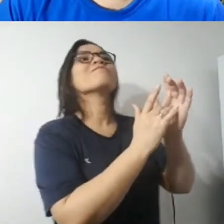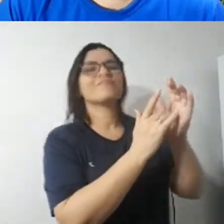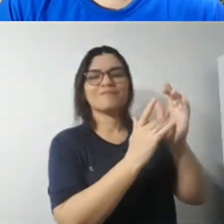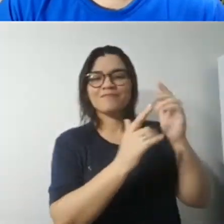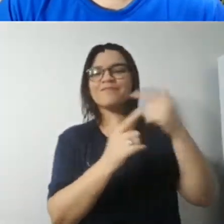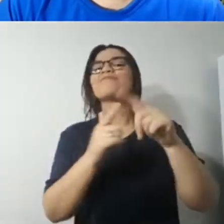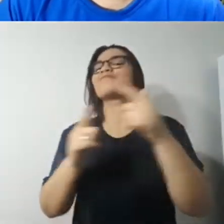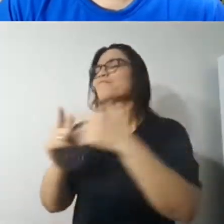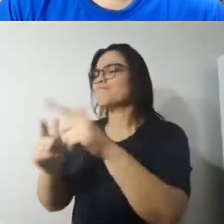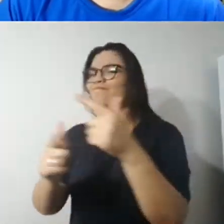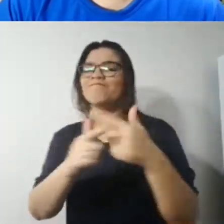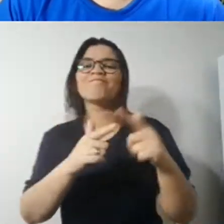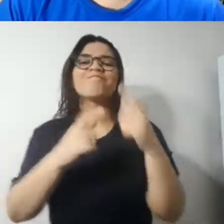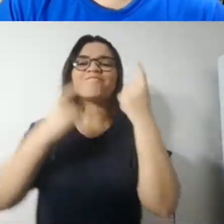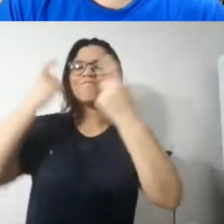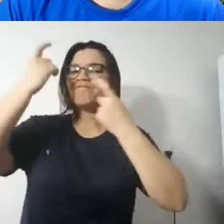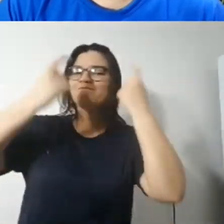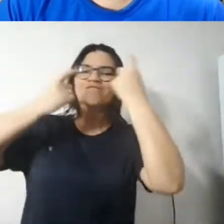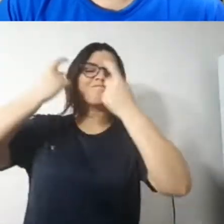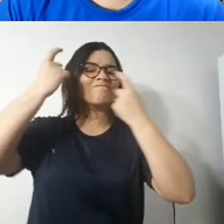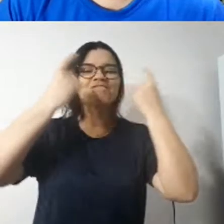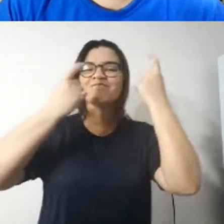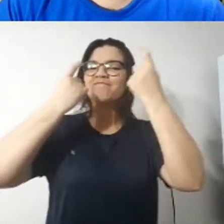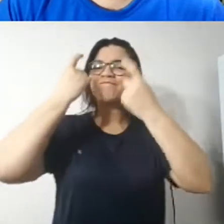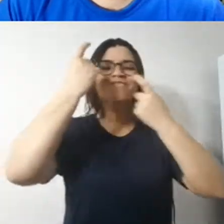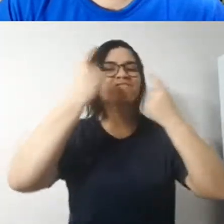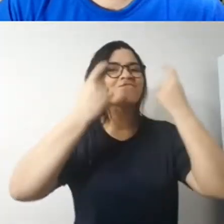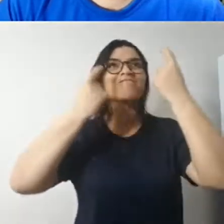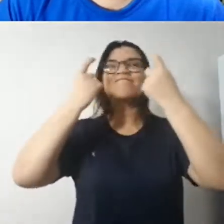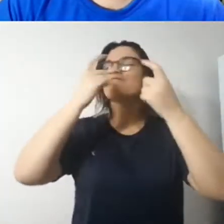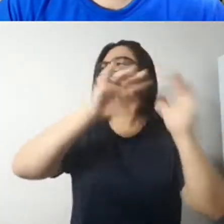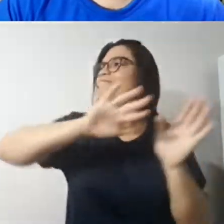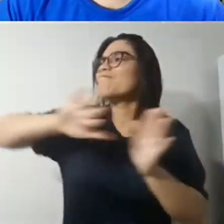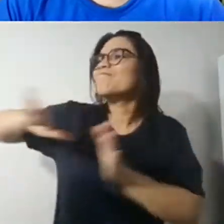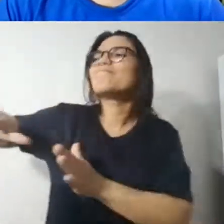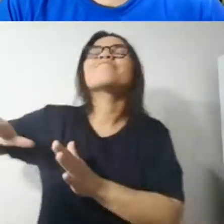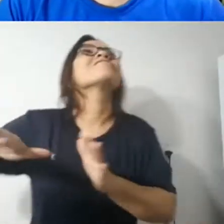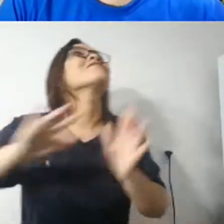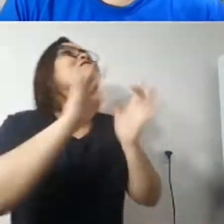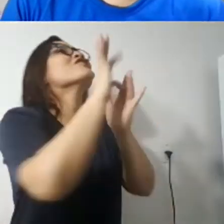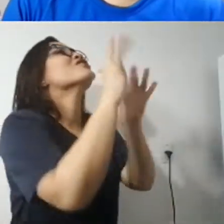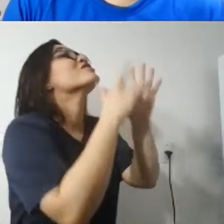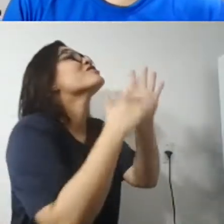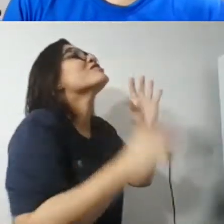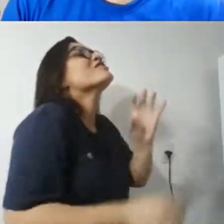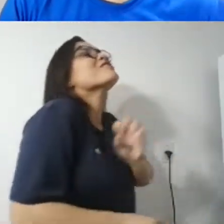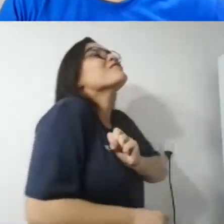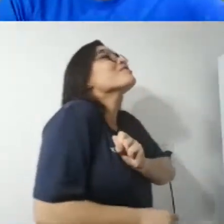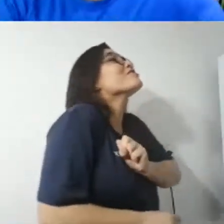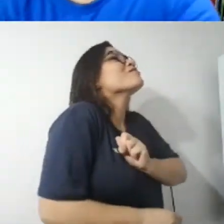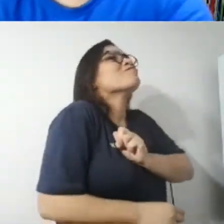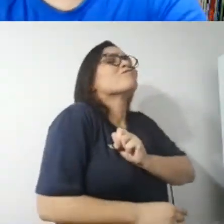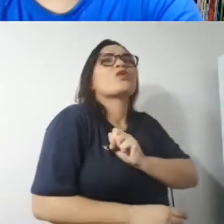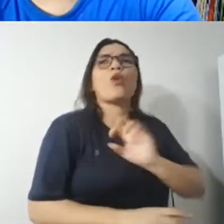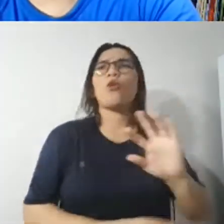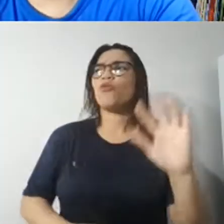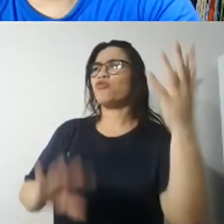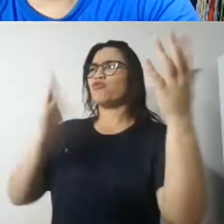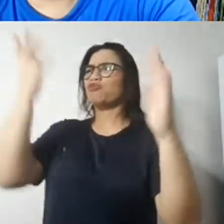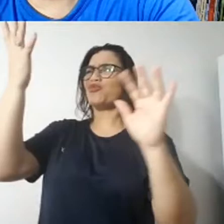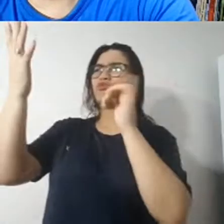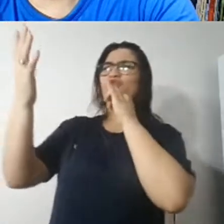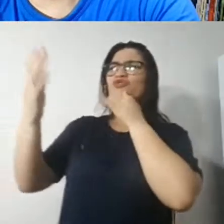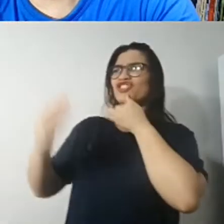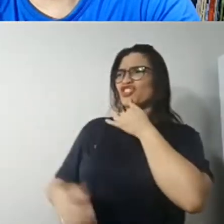olha o seu amor, não me quero conquistar. Alegre